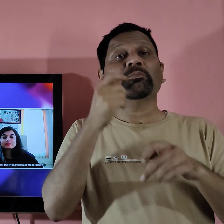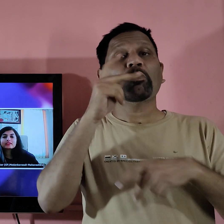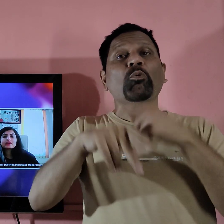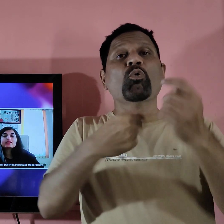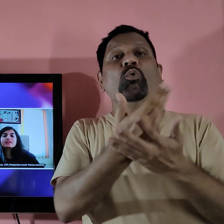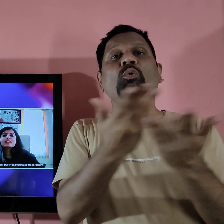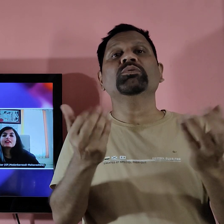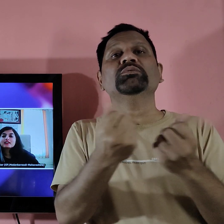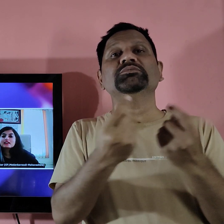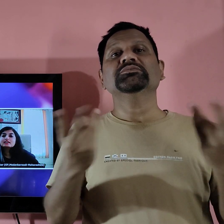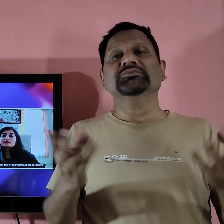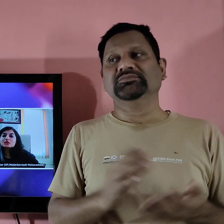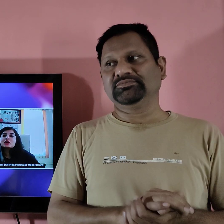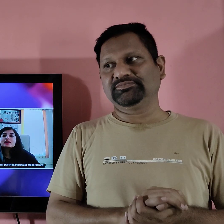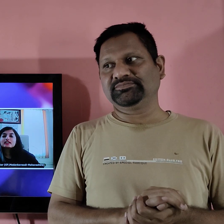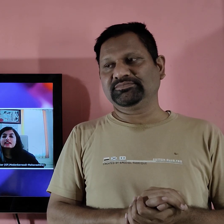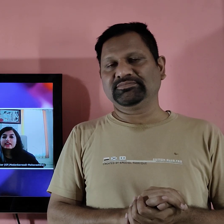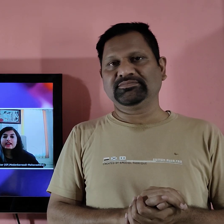जी?